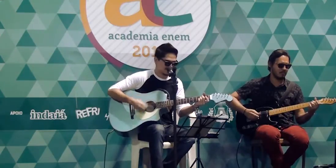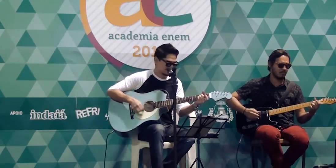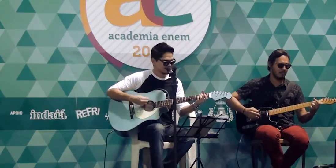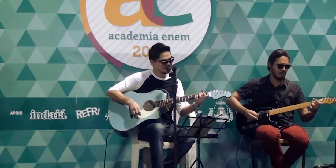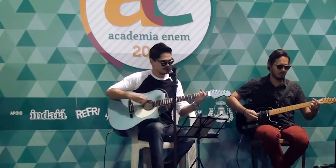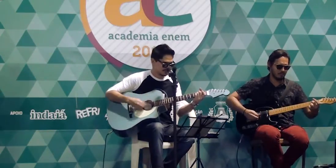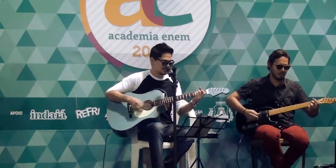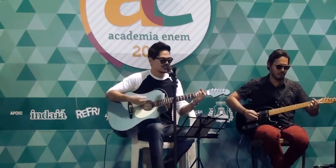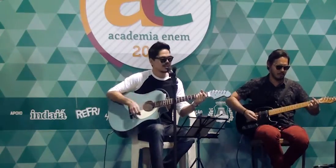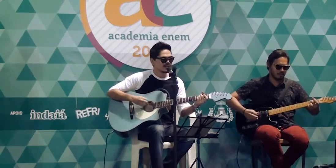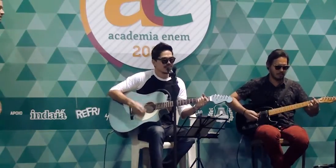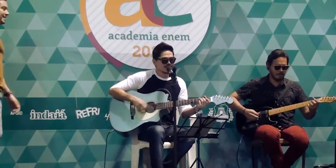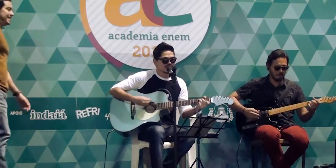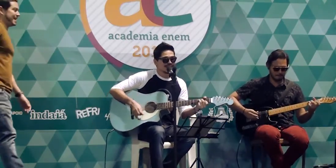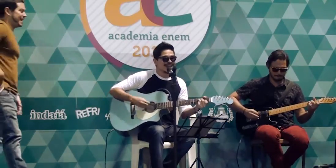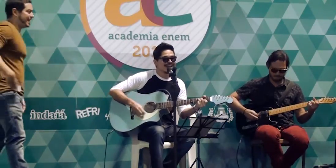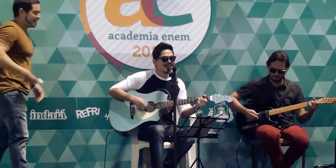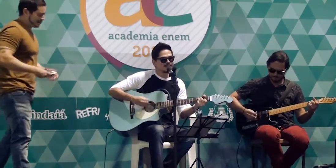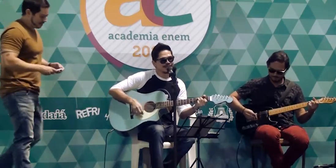dia.